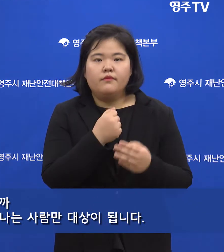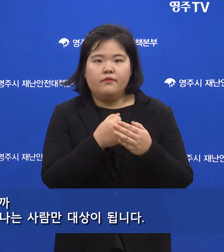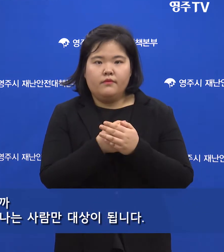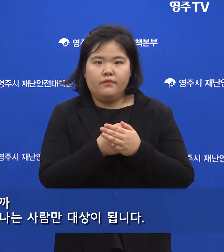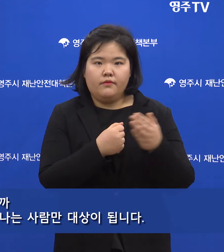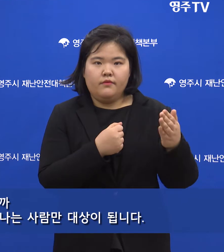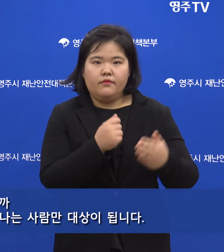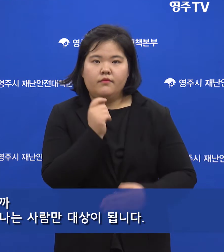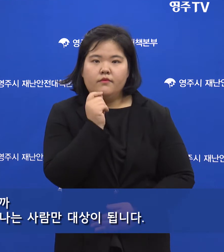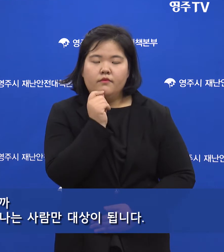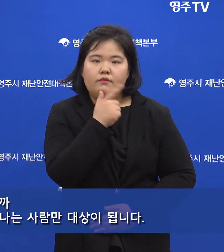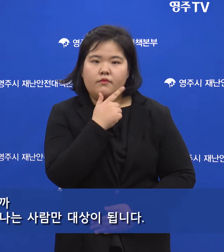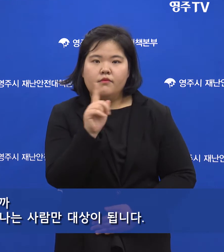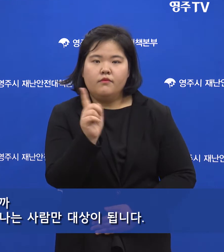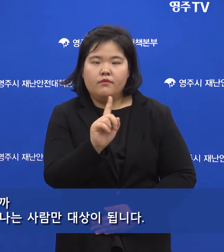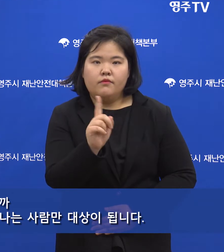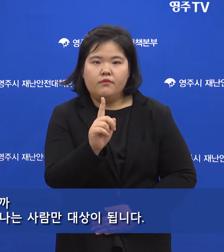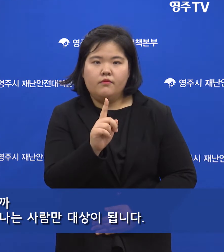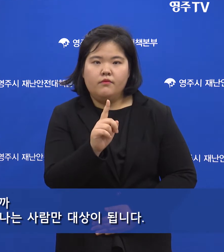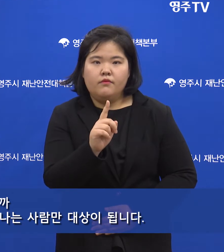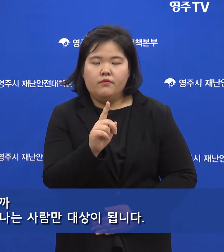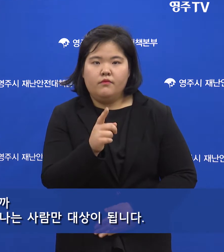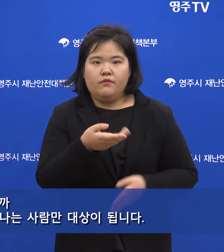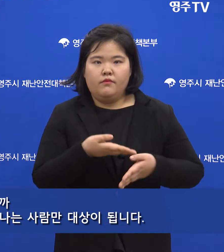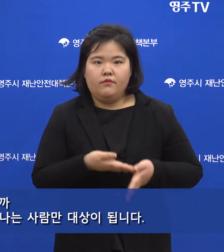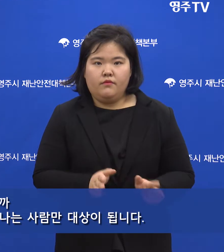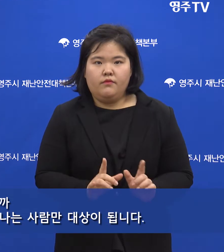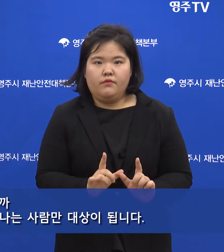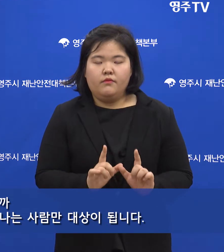월요일인가 월요일날은 생년이